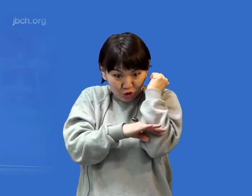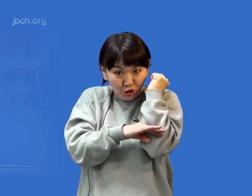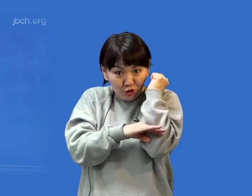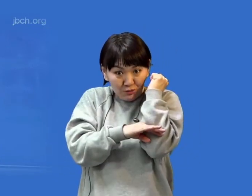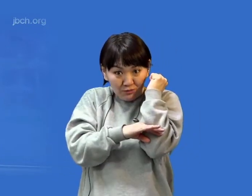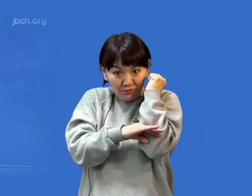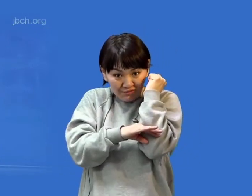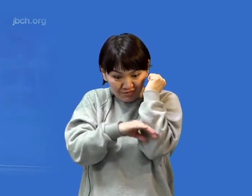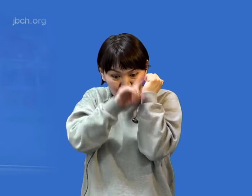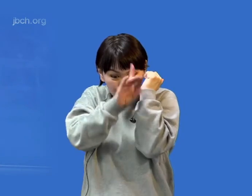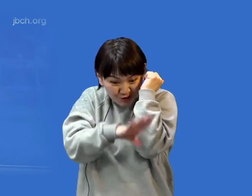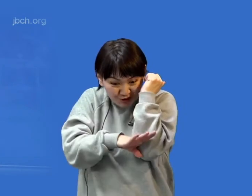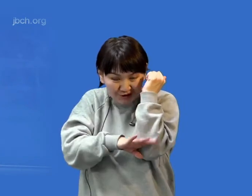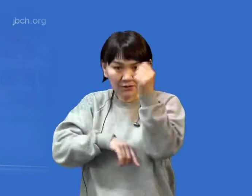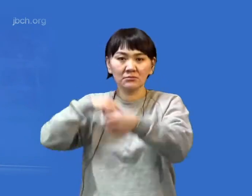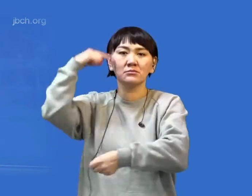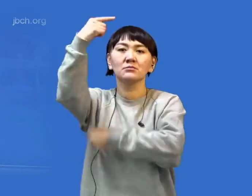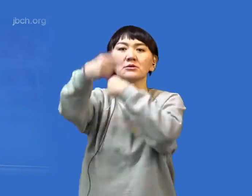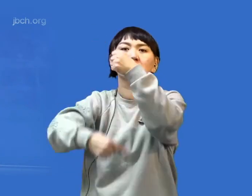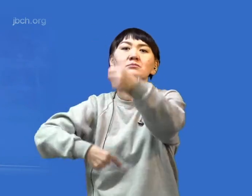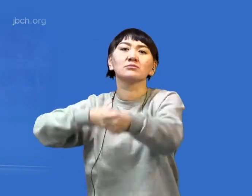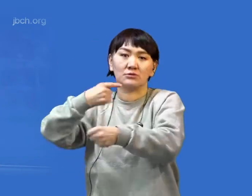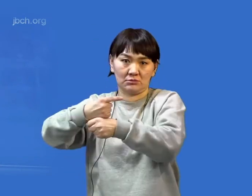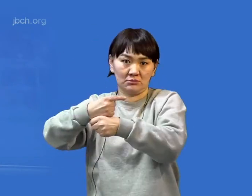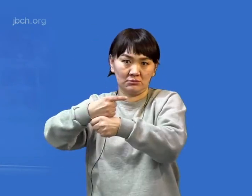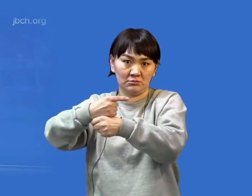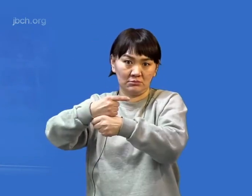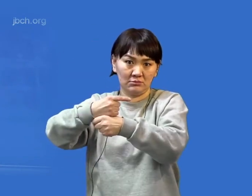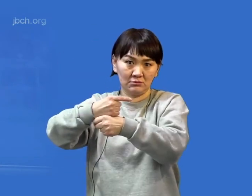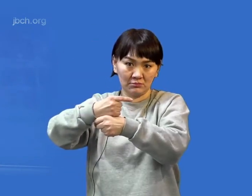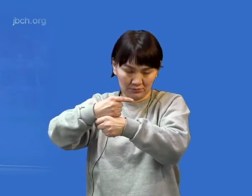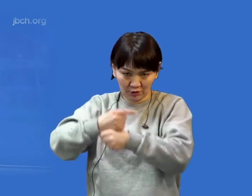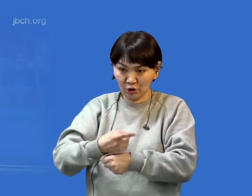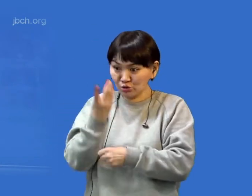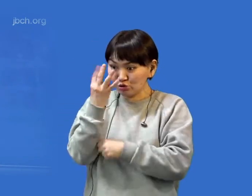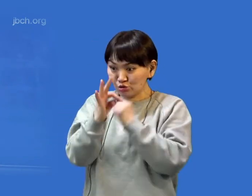нь 40 жил та нар цөлд бүгд өнхөрч унах болно гэсэн.